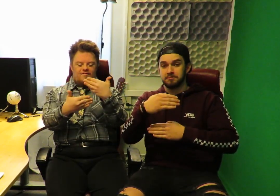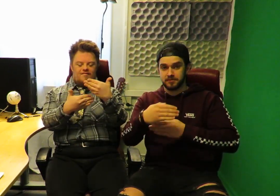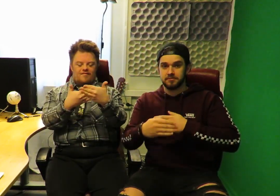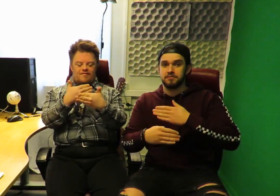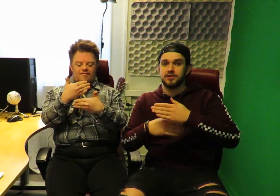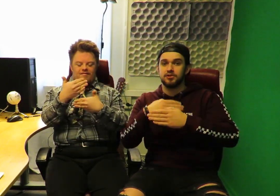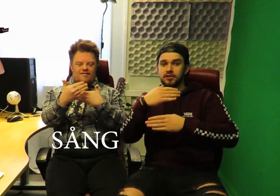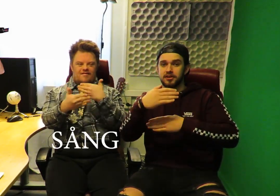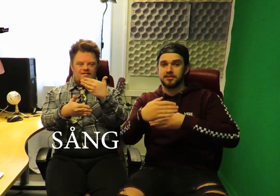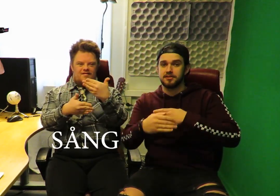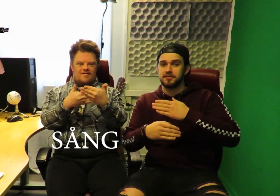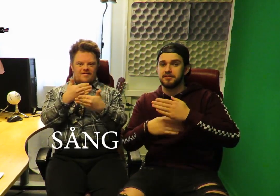Sång.